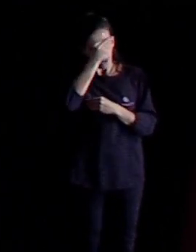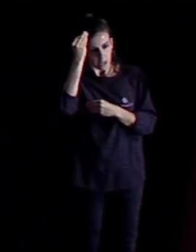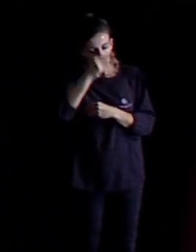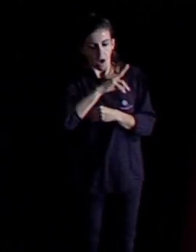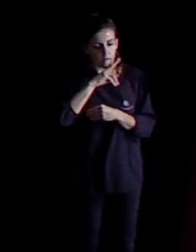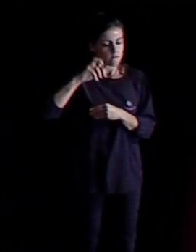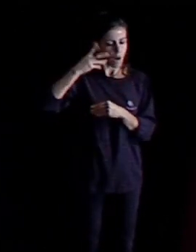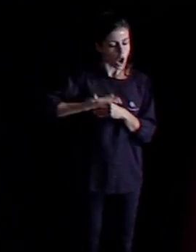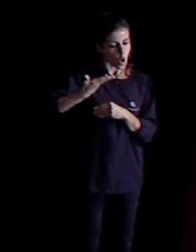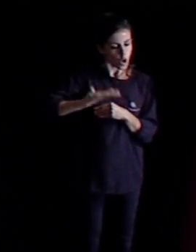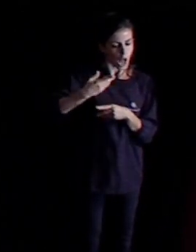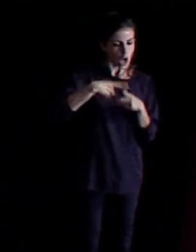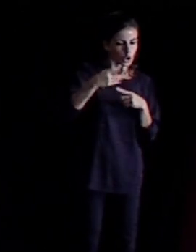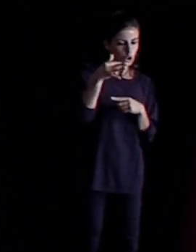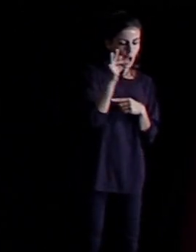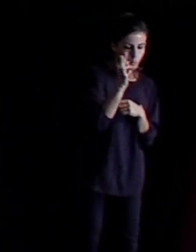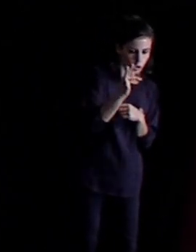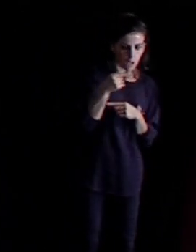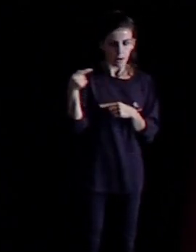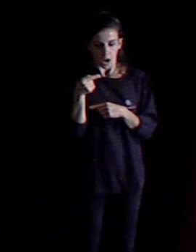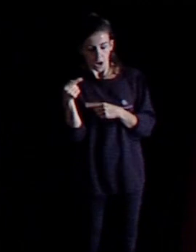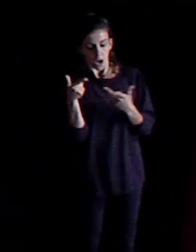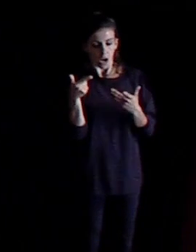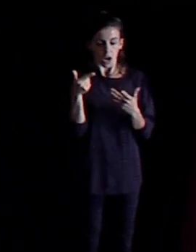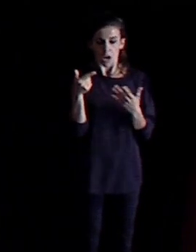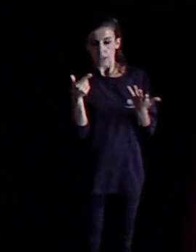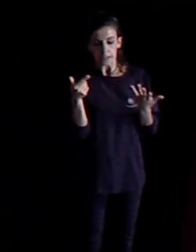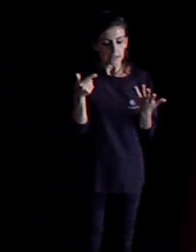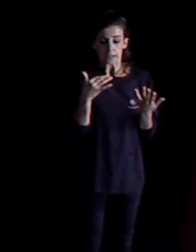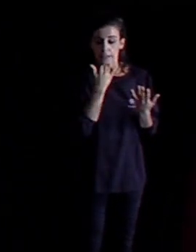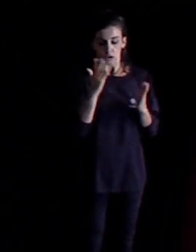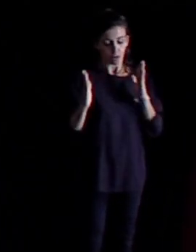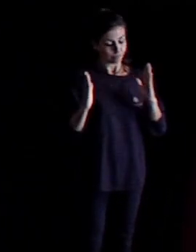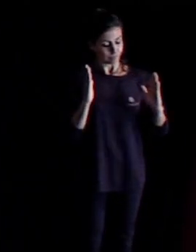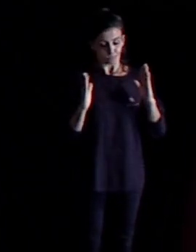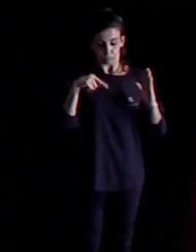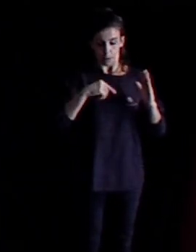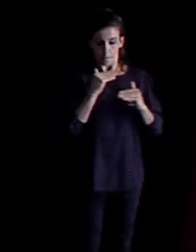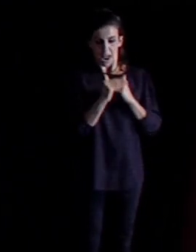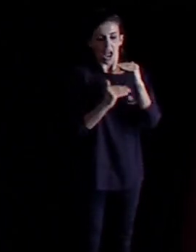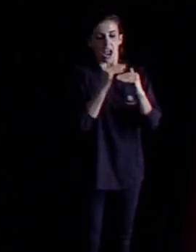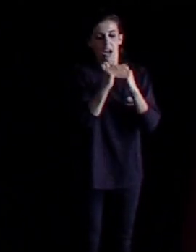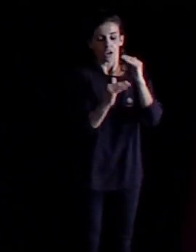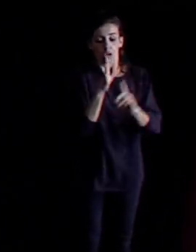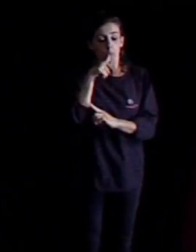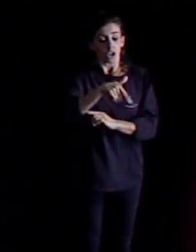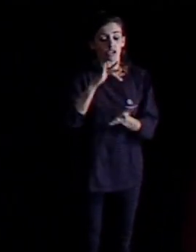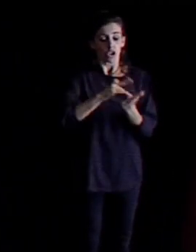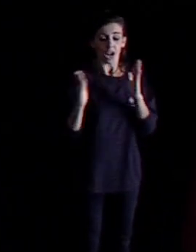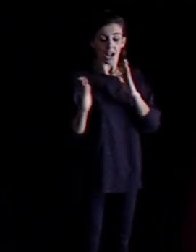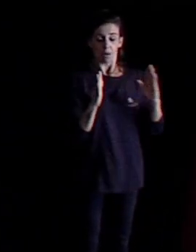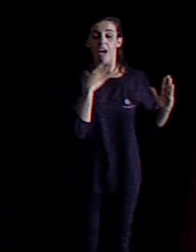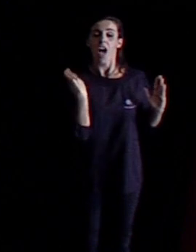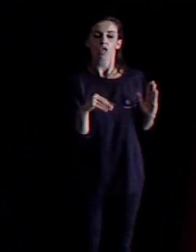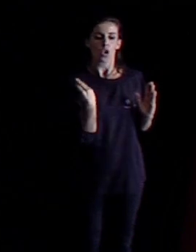los pros y los contras de las actividades. ¿Qué pasa? Que hay una asinergia evolutiva, por eso en la adolescencia es una